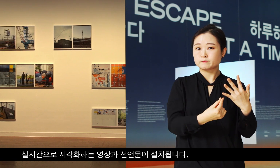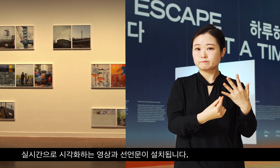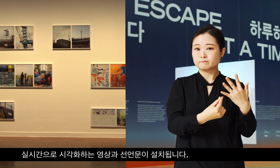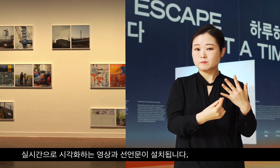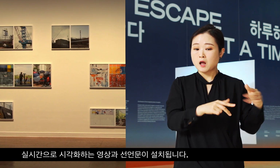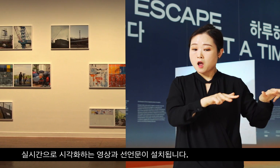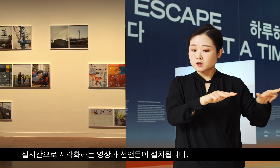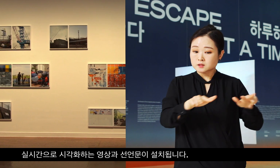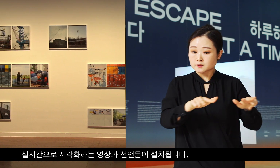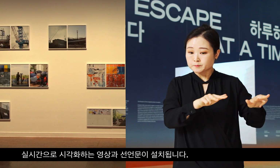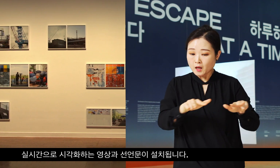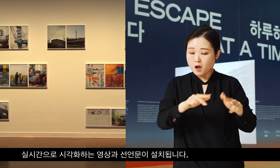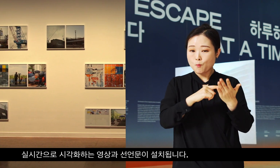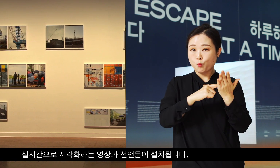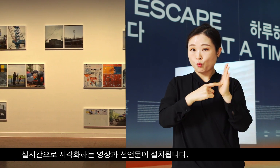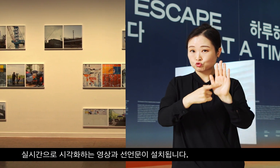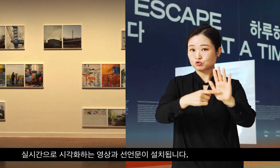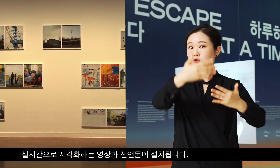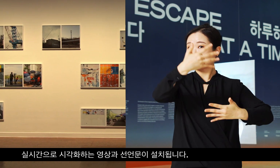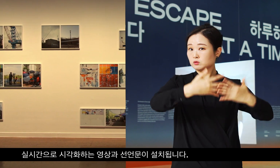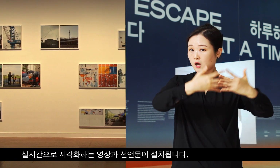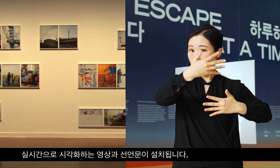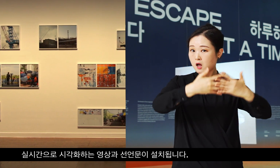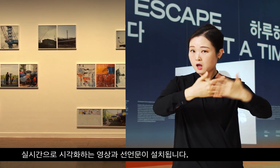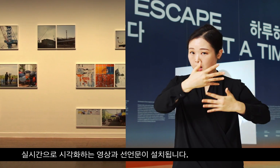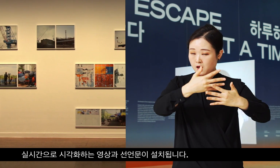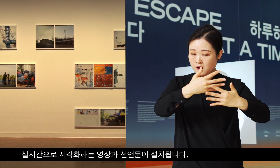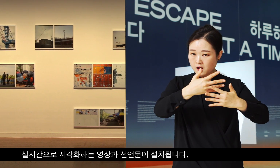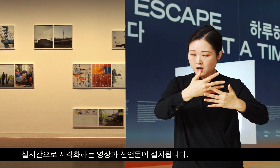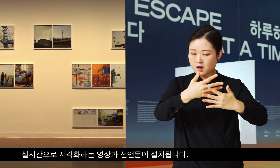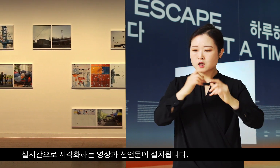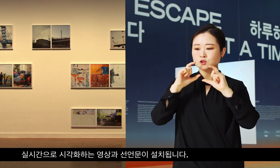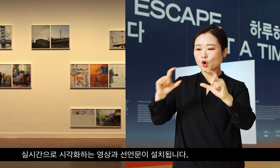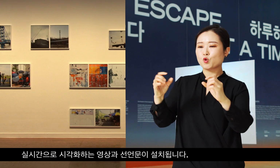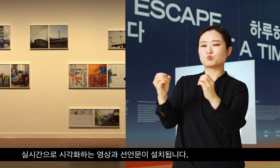실시간으로 시각화하는 영상과 선언문이 설치됩니다.